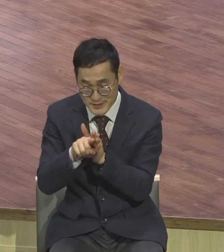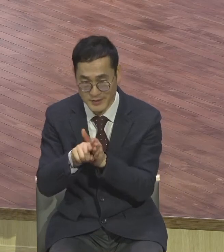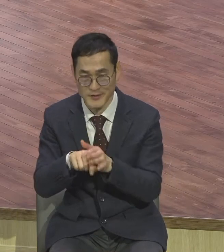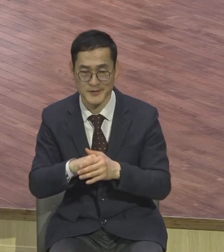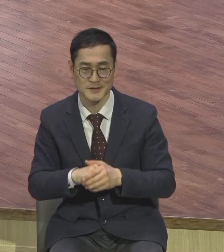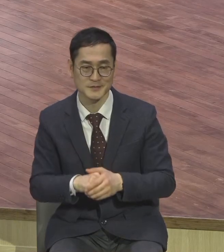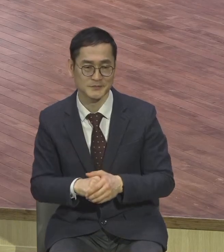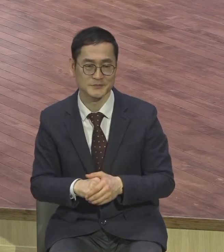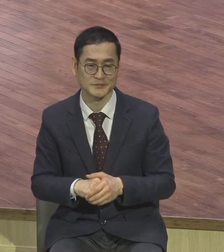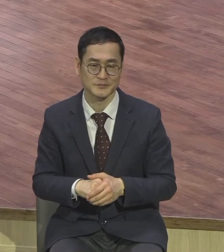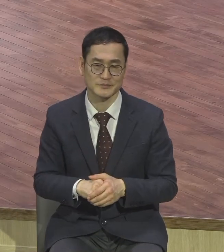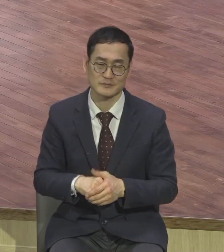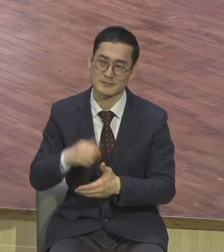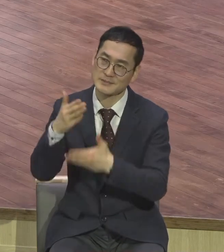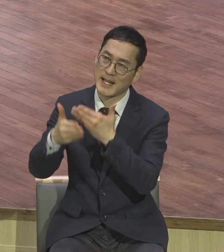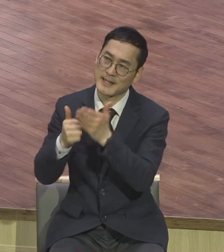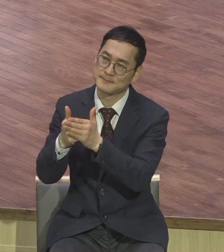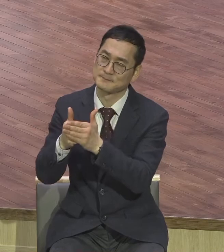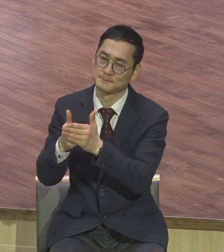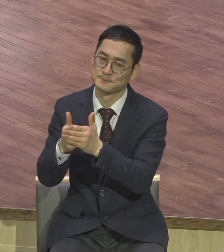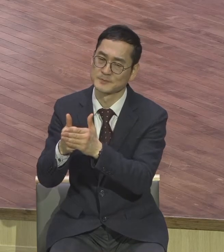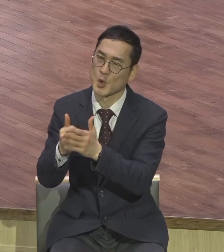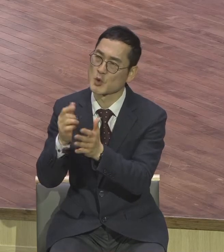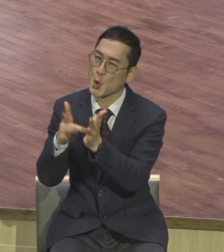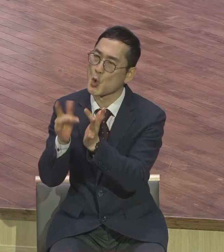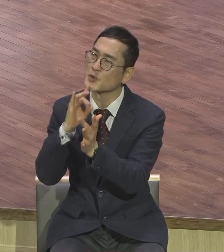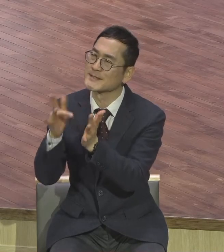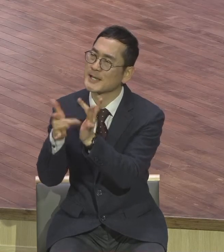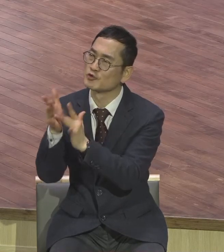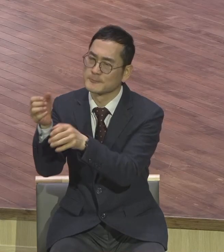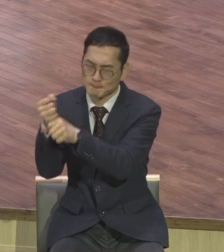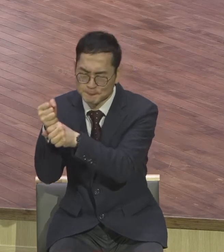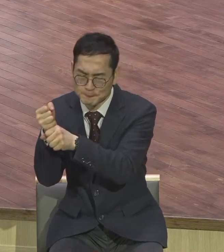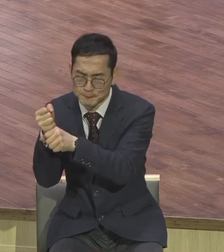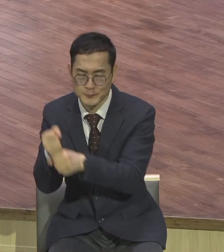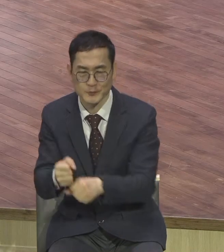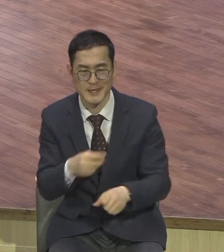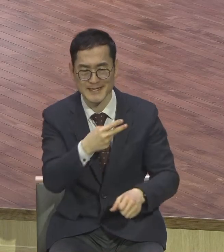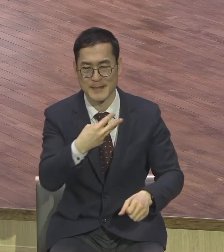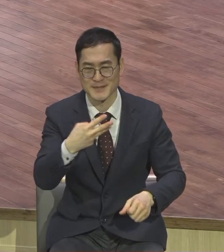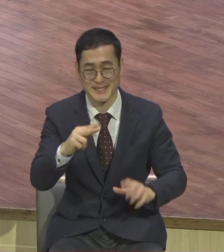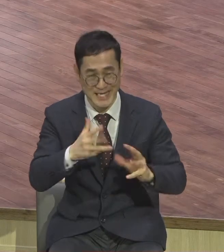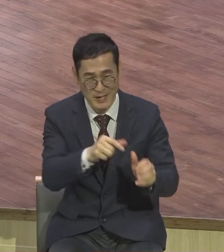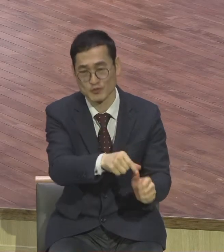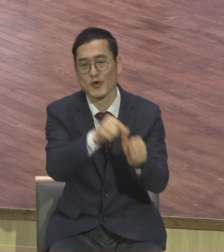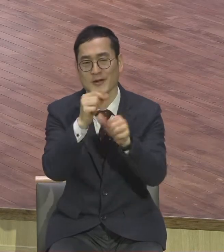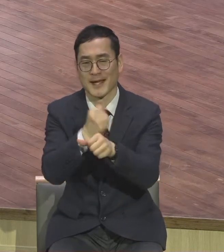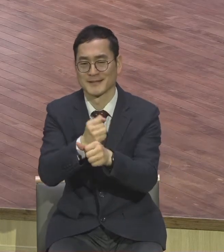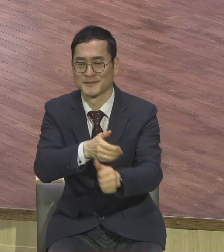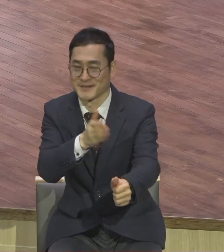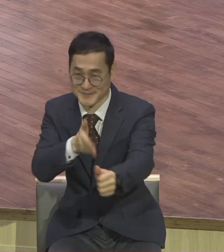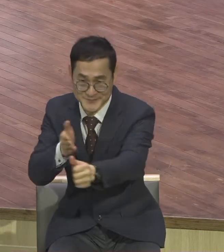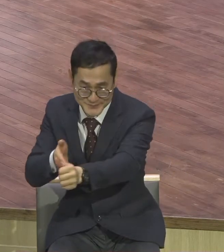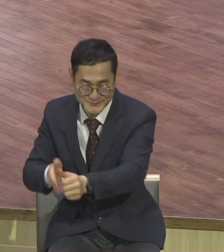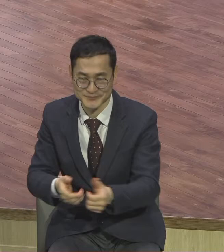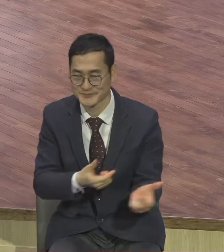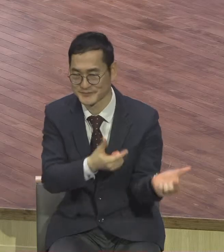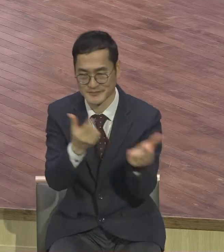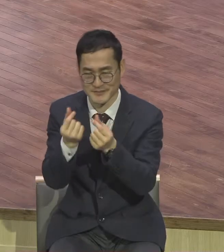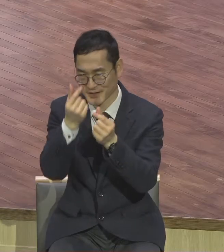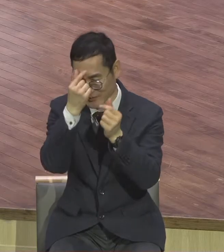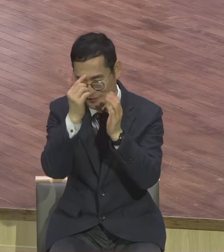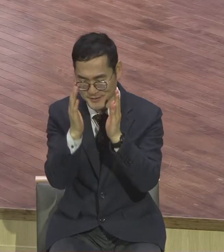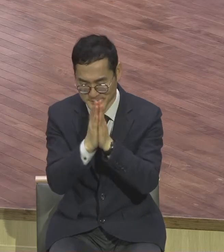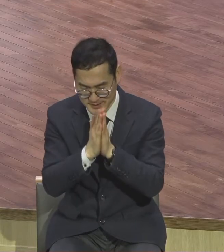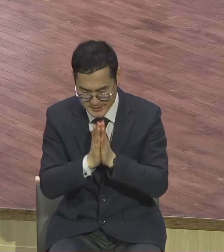종족 랩루트 살리는 시대적 미션 실현의 주역들 다 되시기를 제모로 축복합니다 기도합시다 아버지 아버지